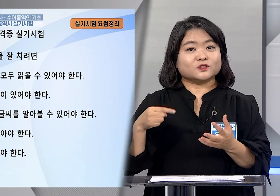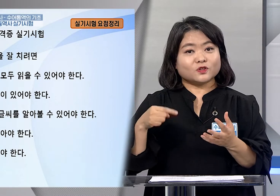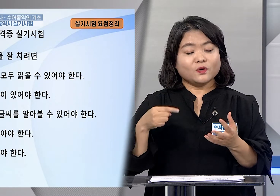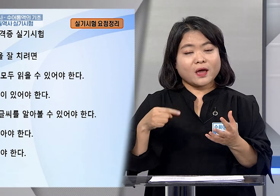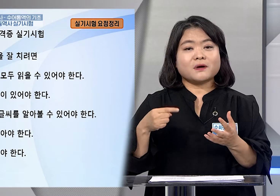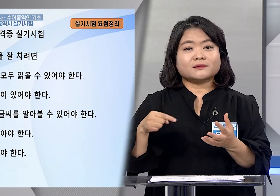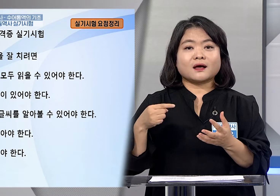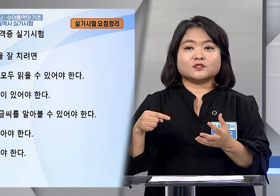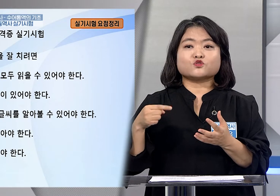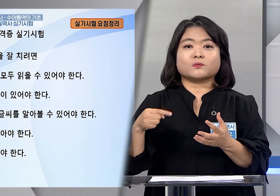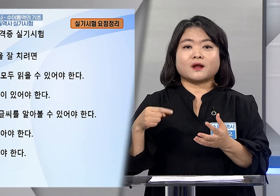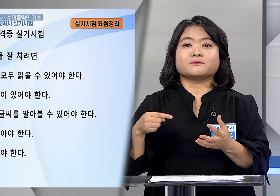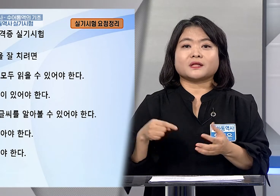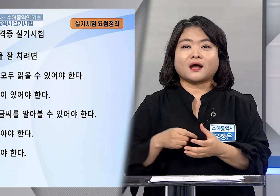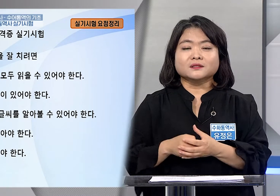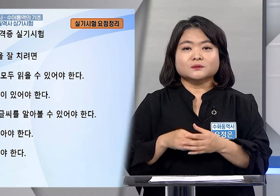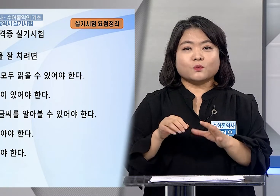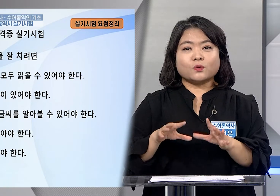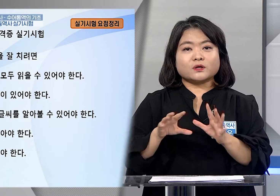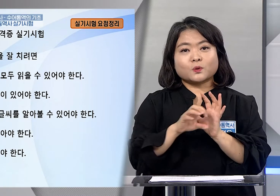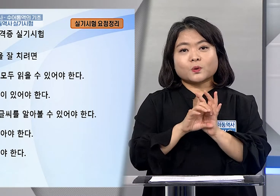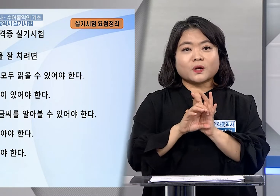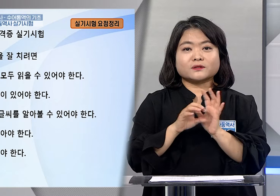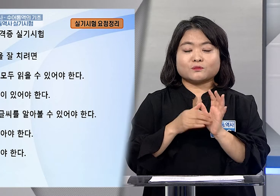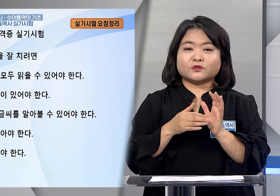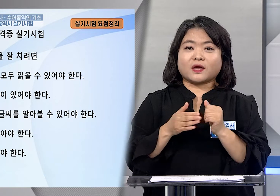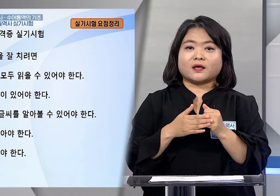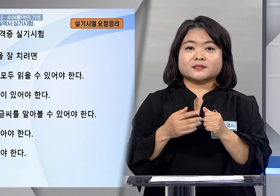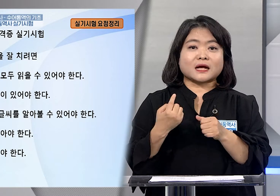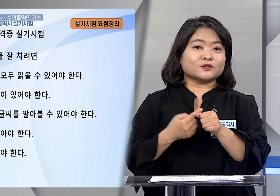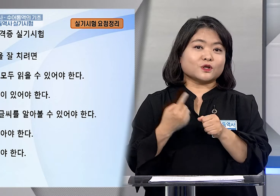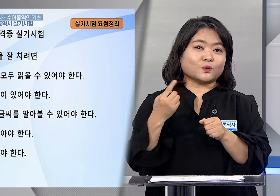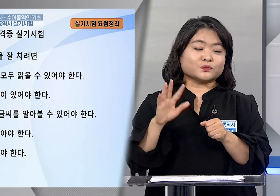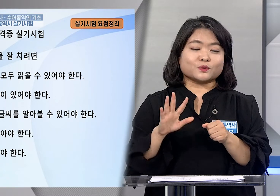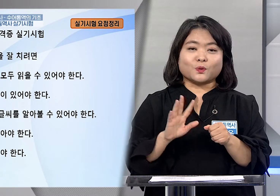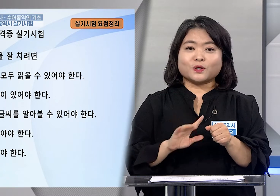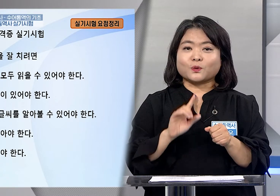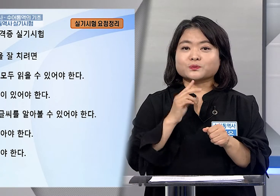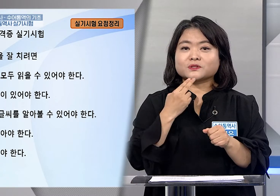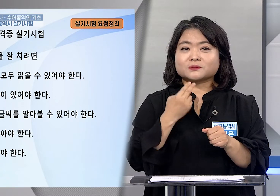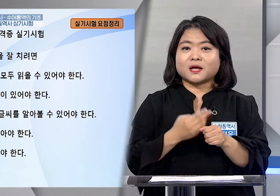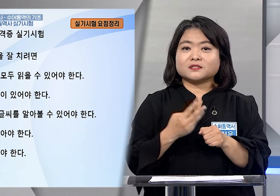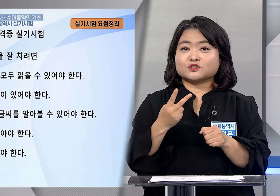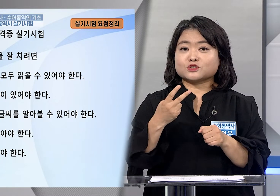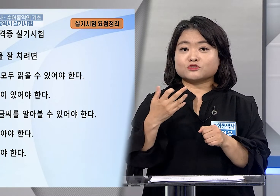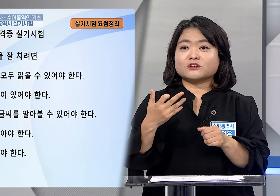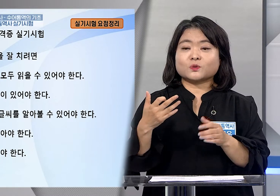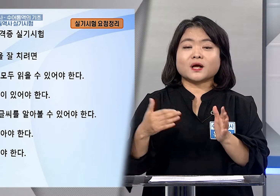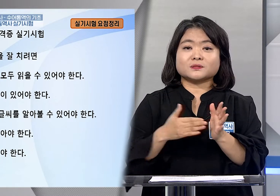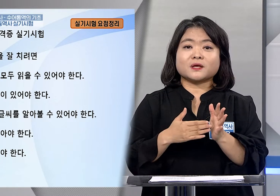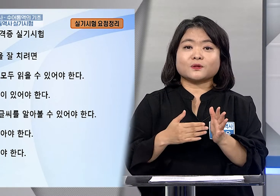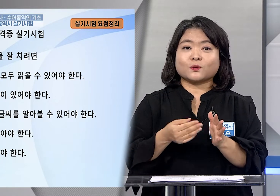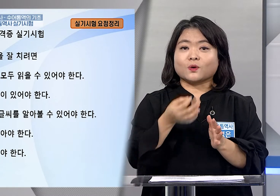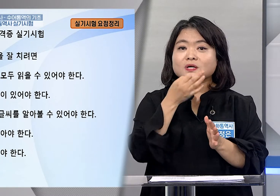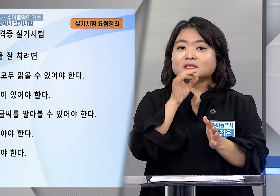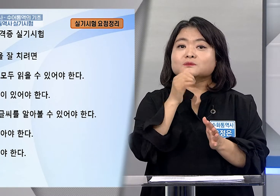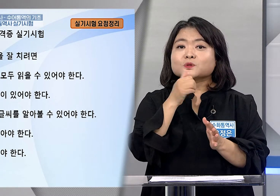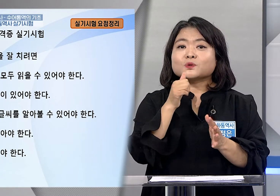다니거든요. 해마다 이 수업을 합니다. 뭐 원래는 코로나 때문에 작년에도 없었고 올해도 없었지만 2019년도까지만 해도 음성 통역